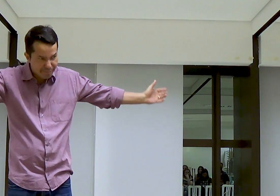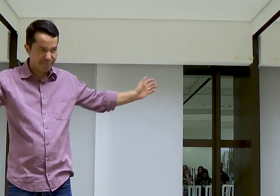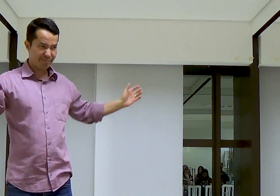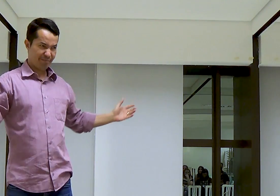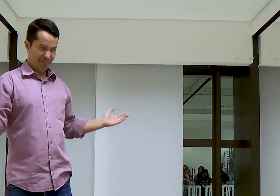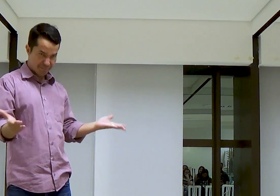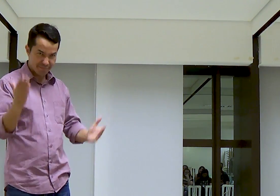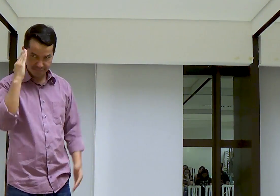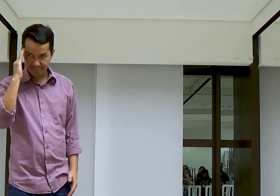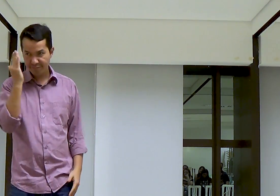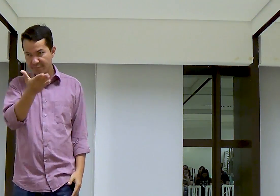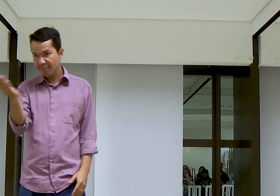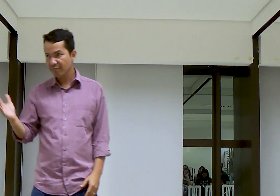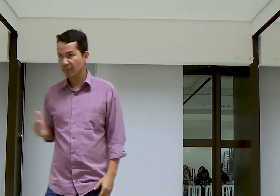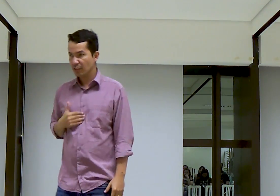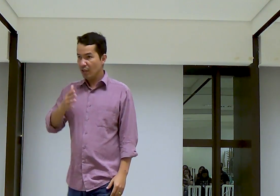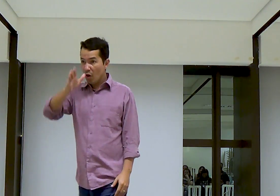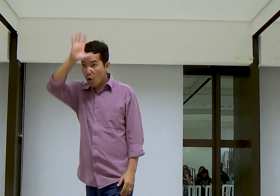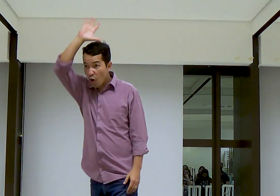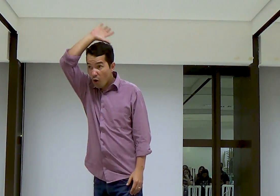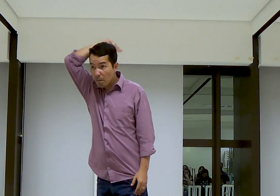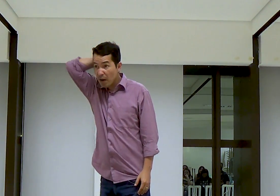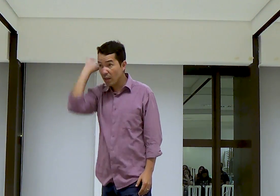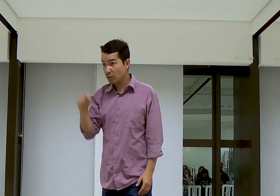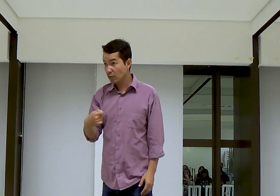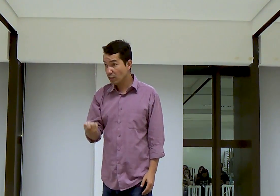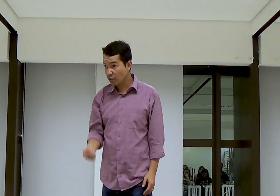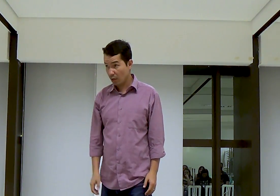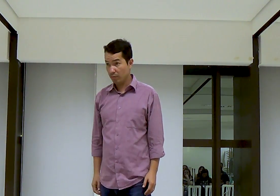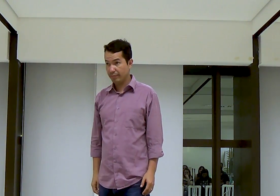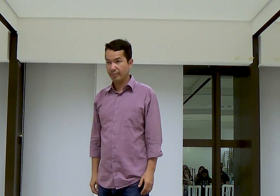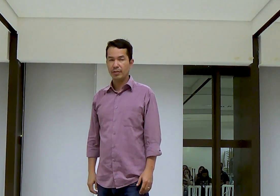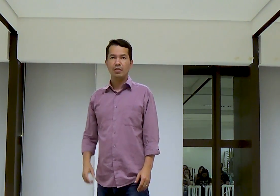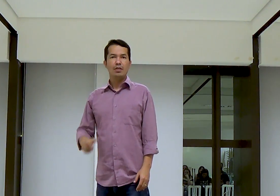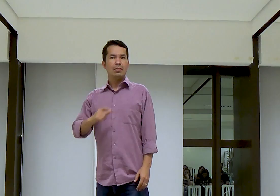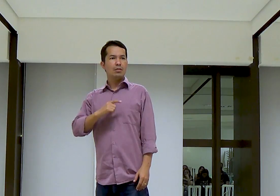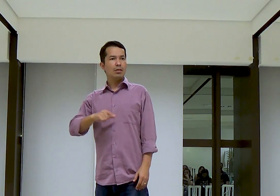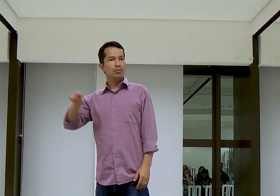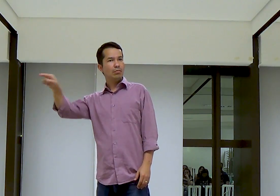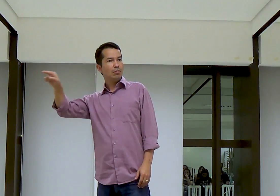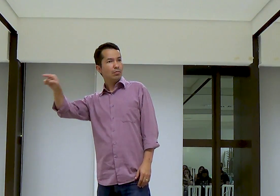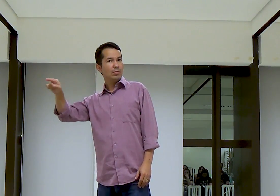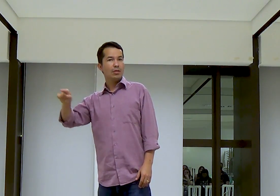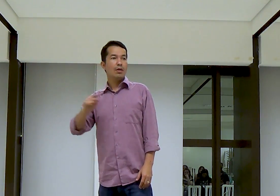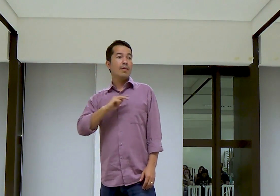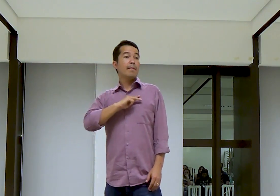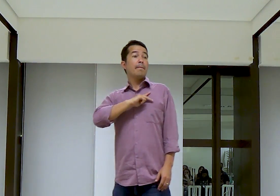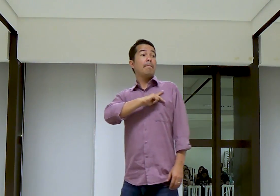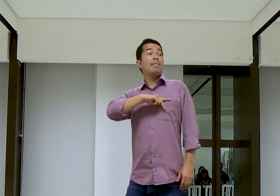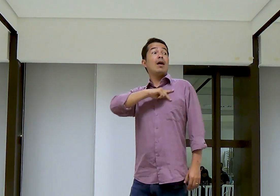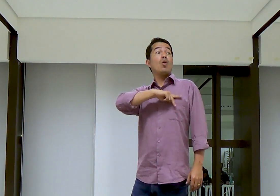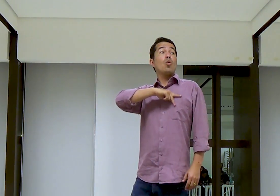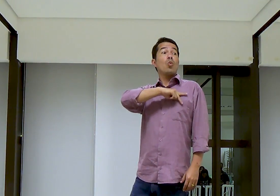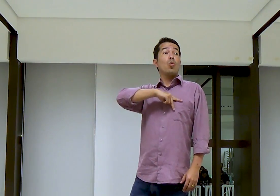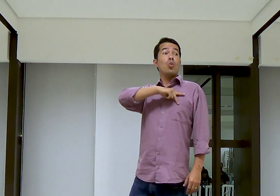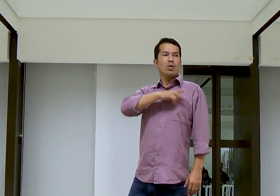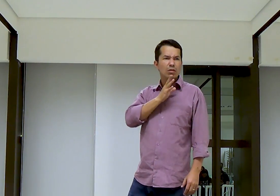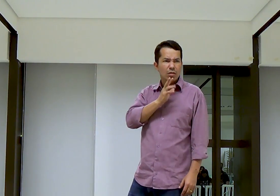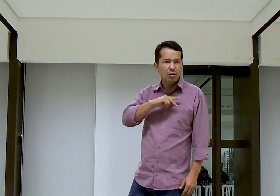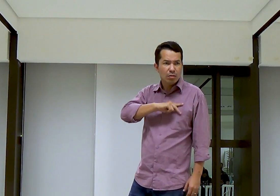tudo mais. Entende? Isso é o que nos faz lembrar. E esse é o sinal do livro Romanos. Em